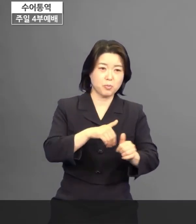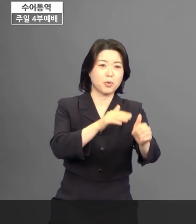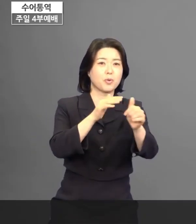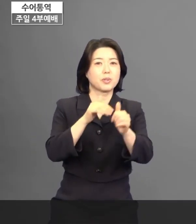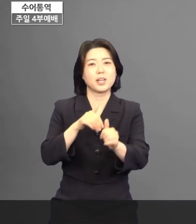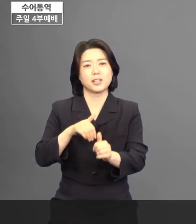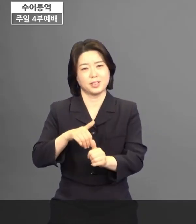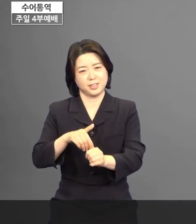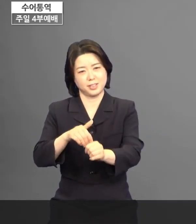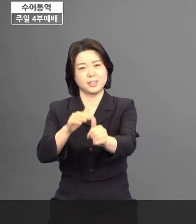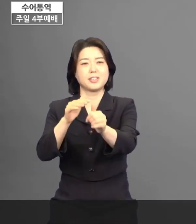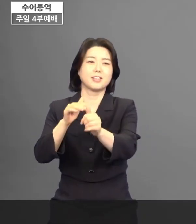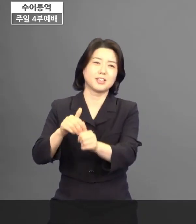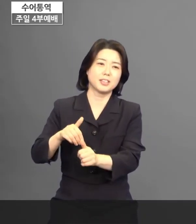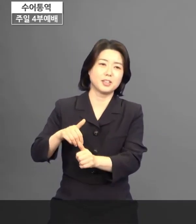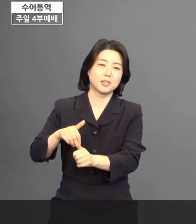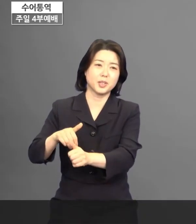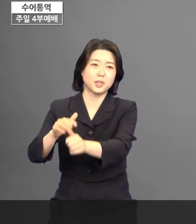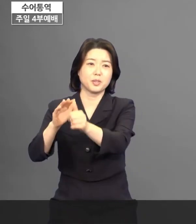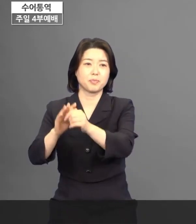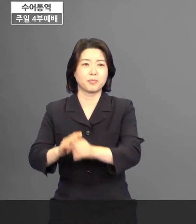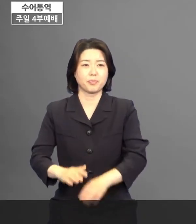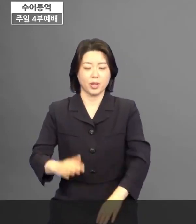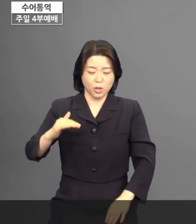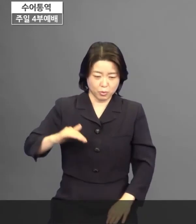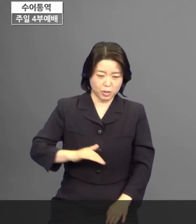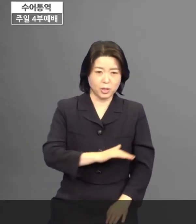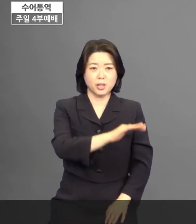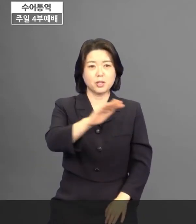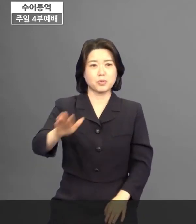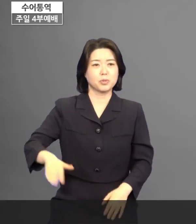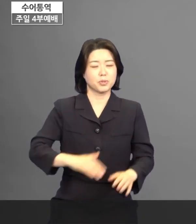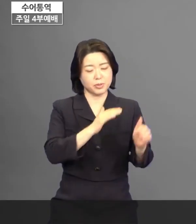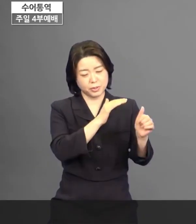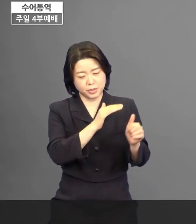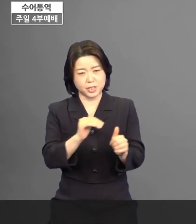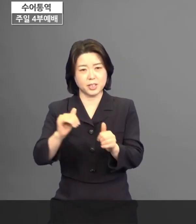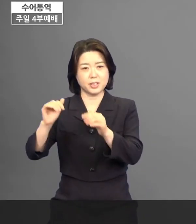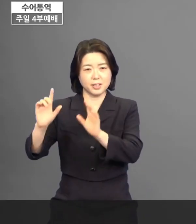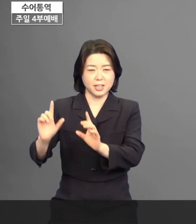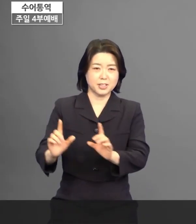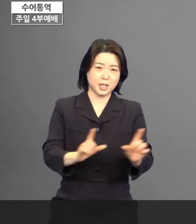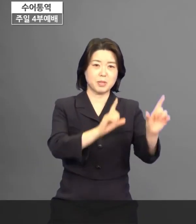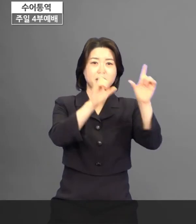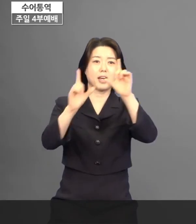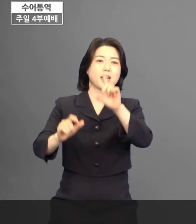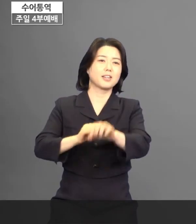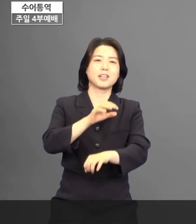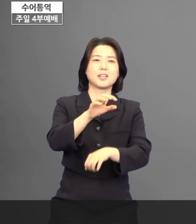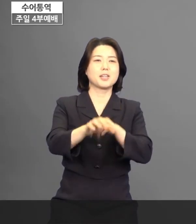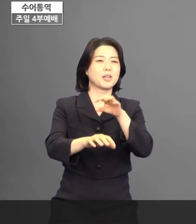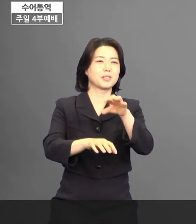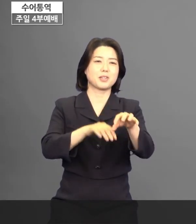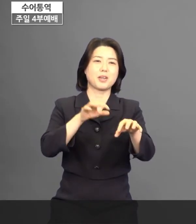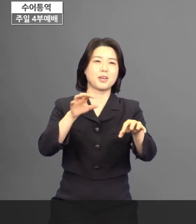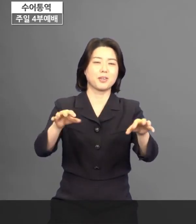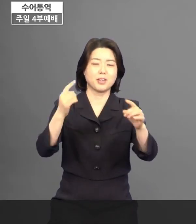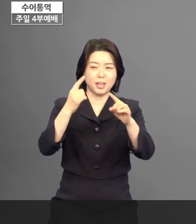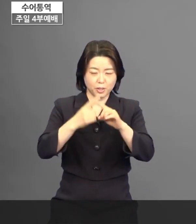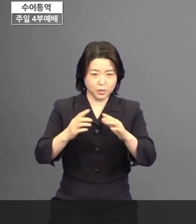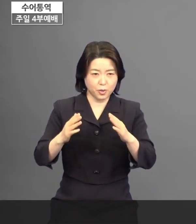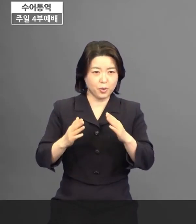주께서 보내신 우리를 부르신 삶의 자리에서, 우리를 부르신 삶의